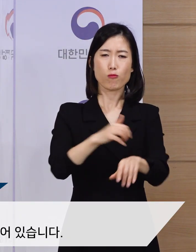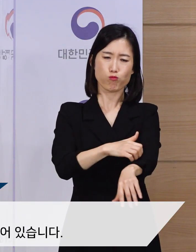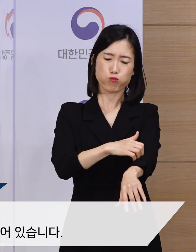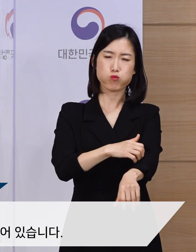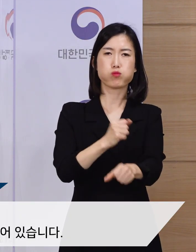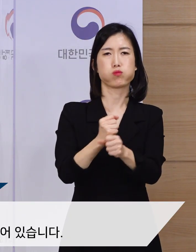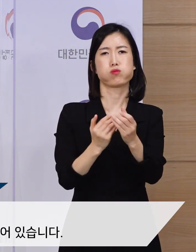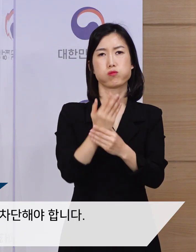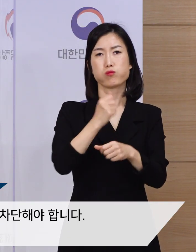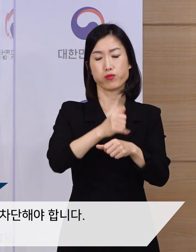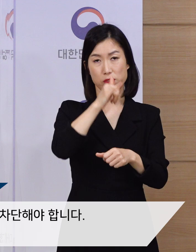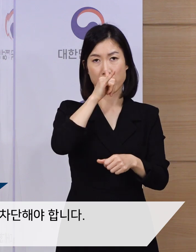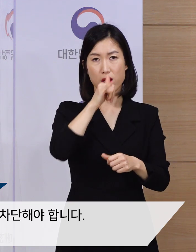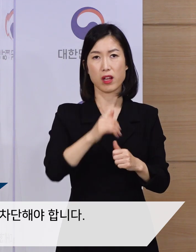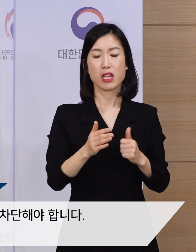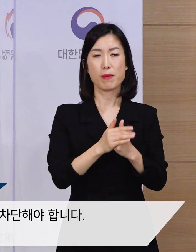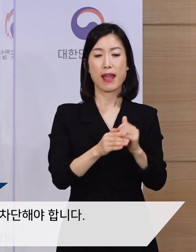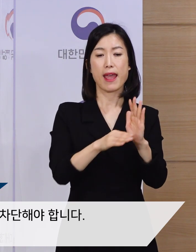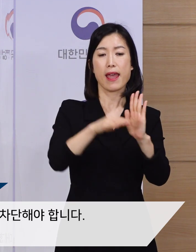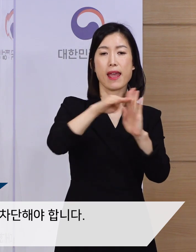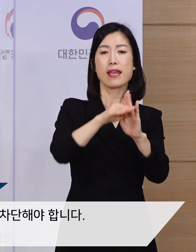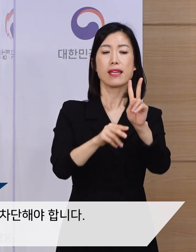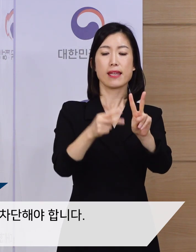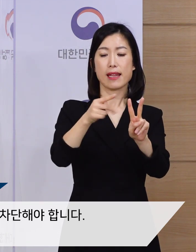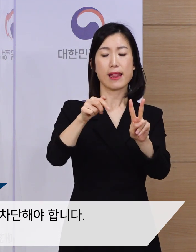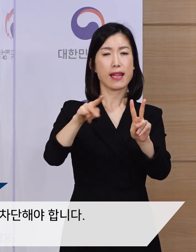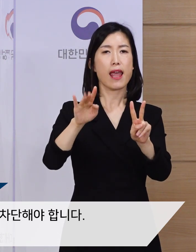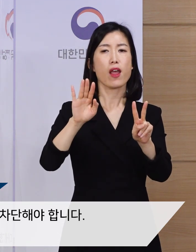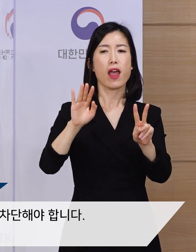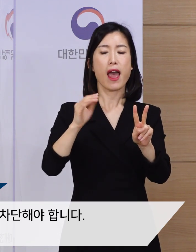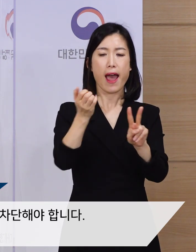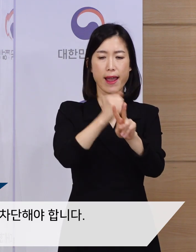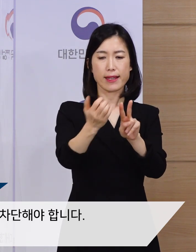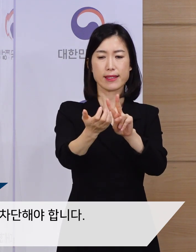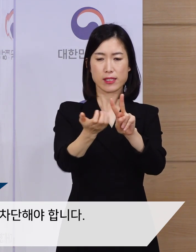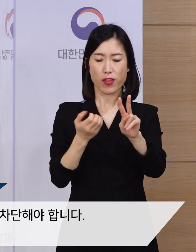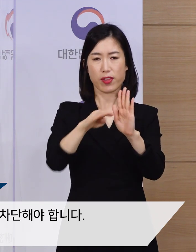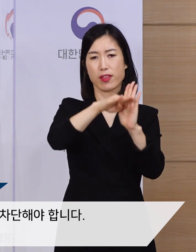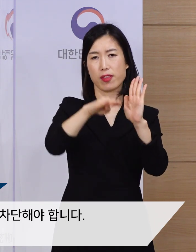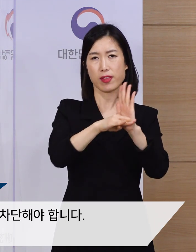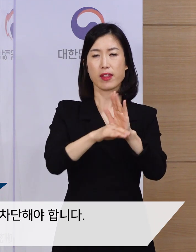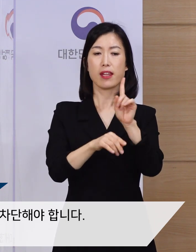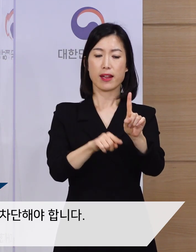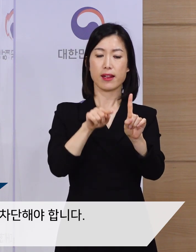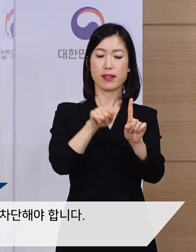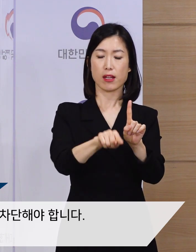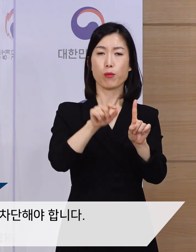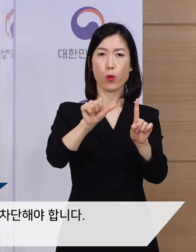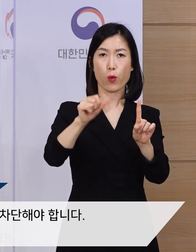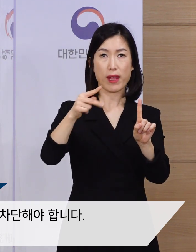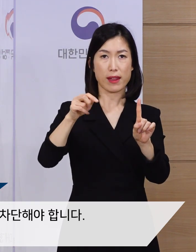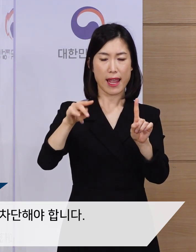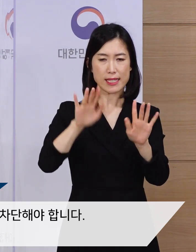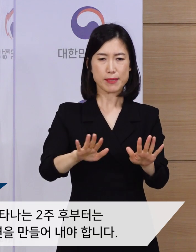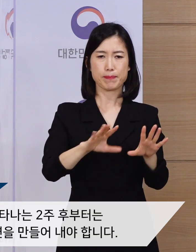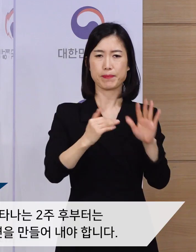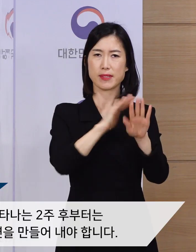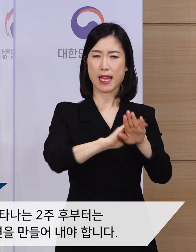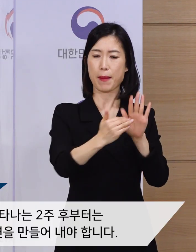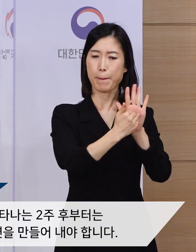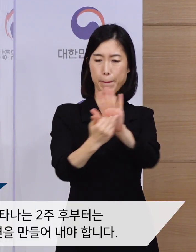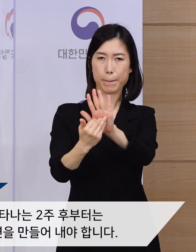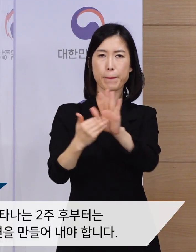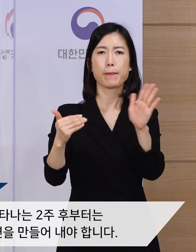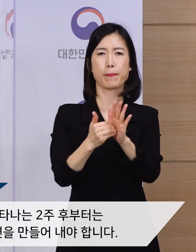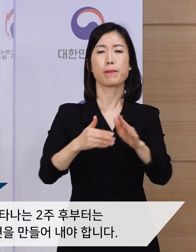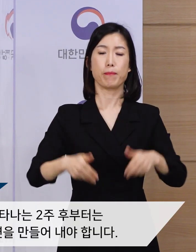있습니다. 이러한 단계까지 가지 않고 1.5단계에서 유행을 차단해야 합니다.